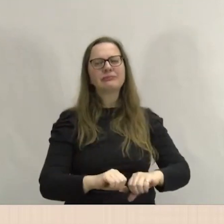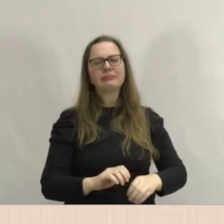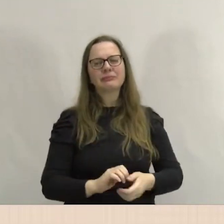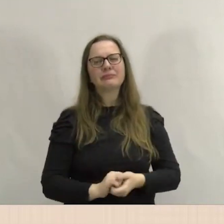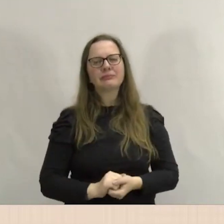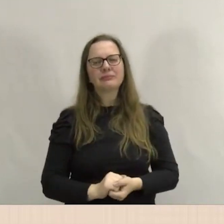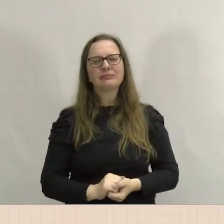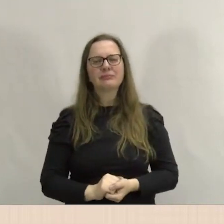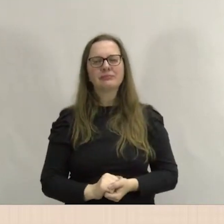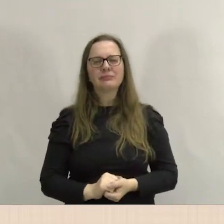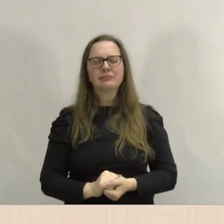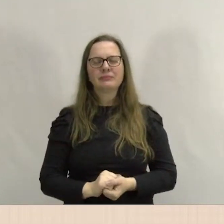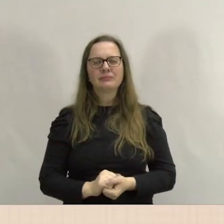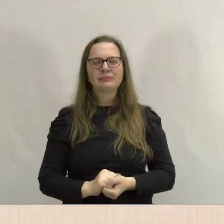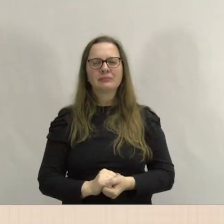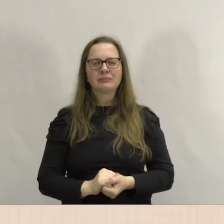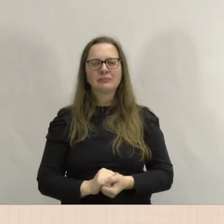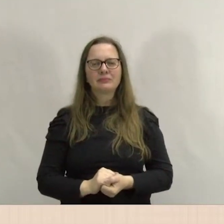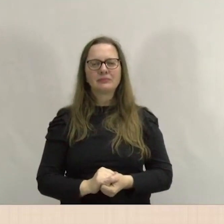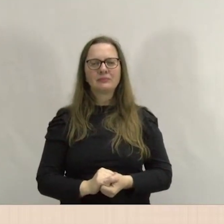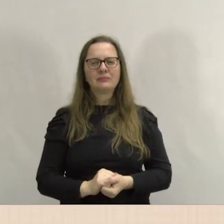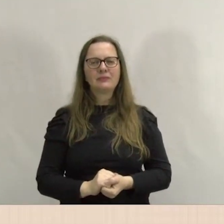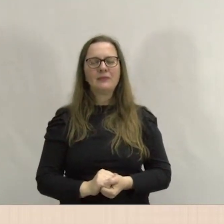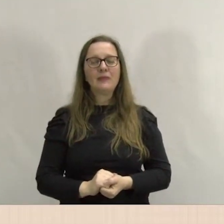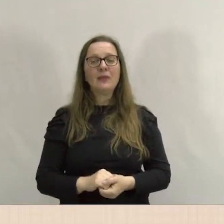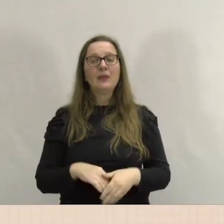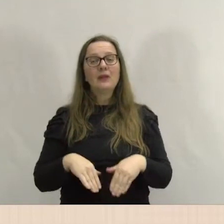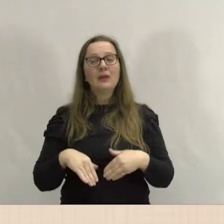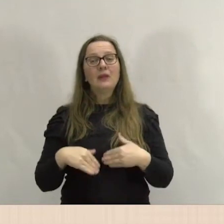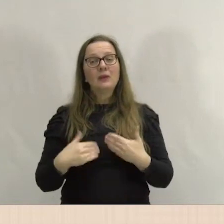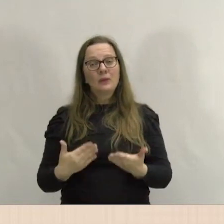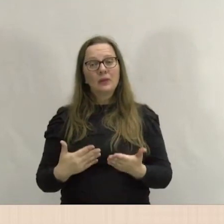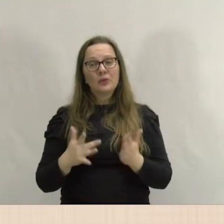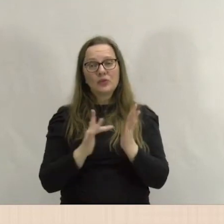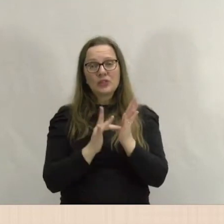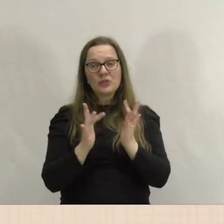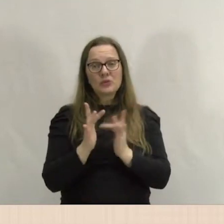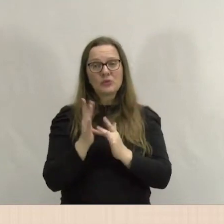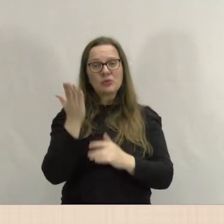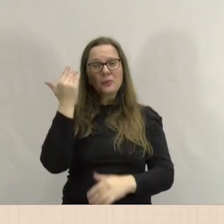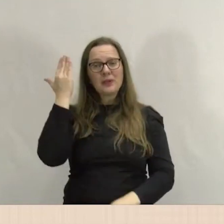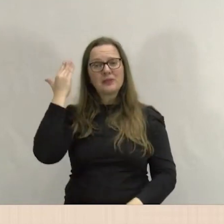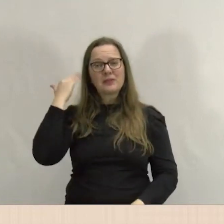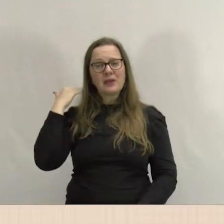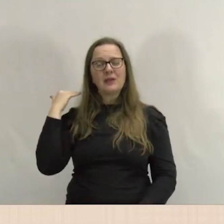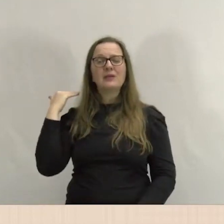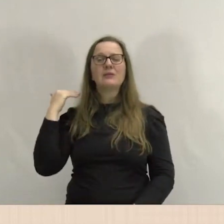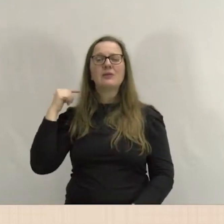Jesus já havia identificado a razão principal da decadência do judaísmo.